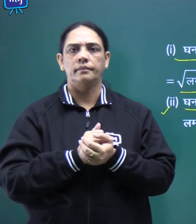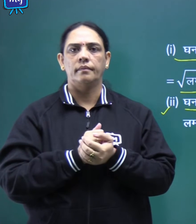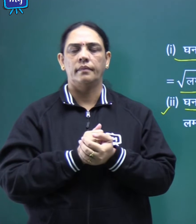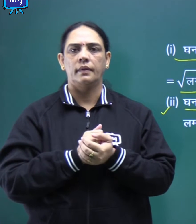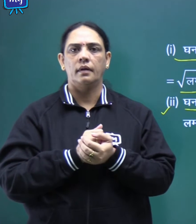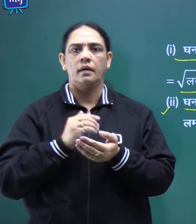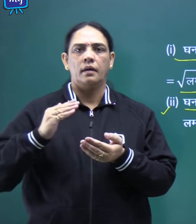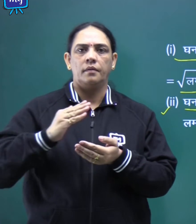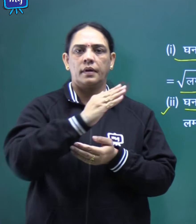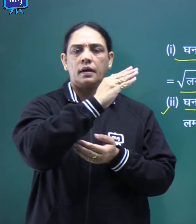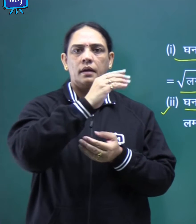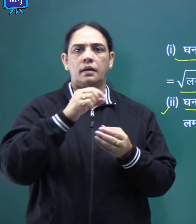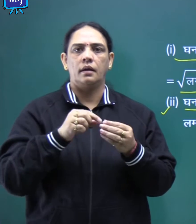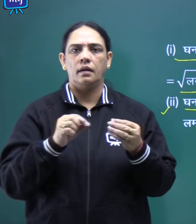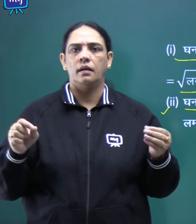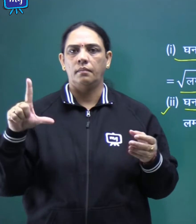विकर्ण की लंबाई